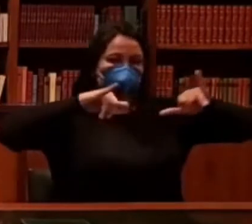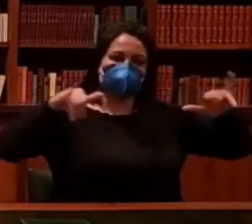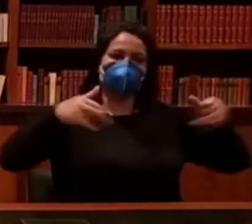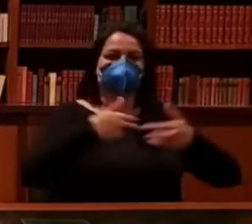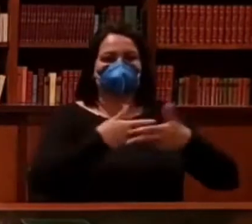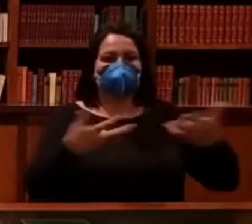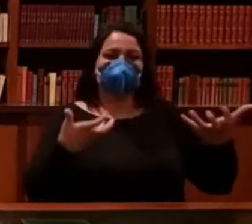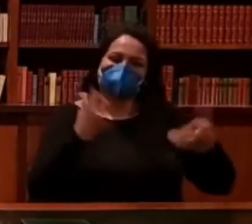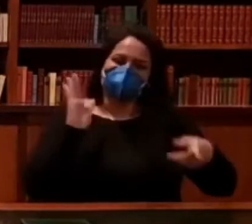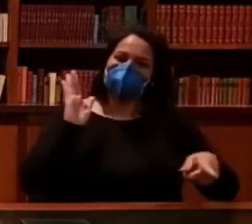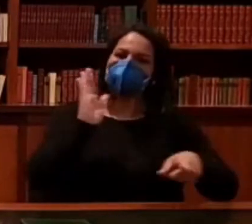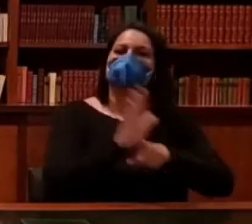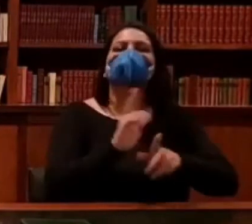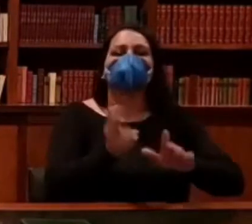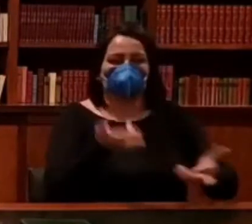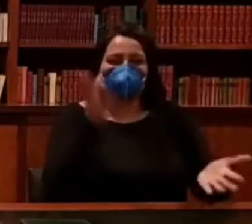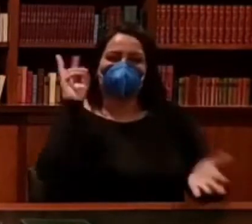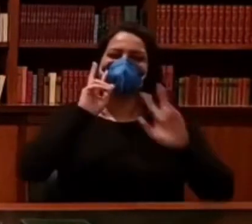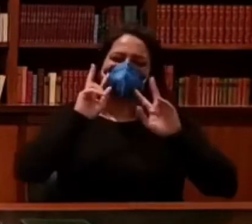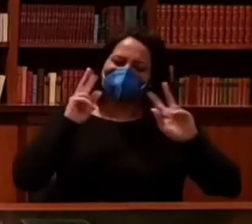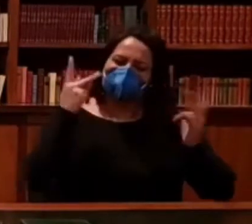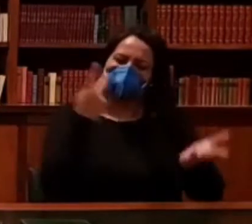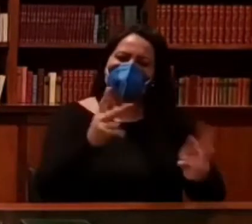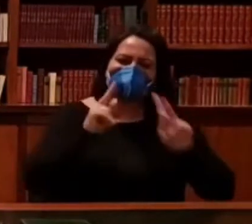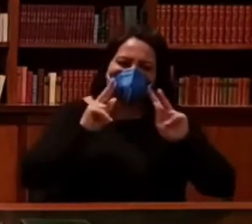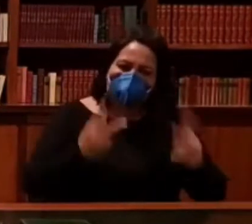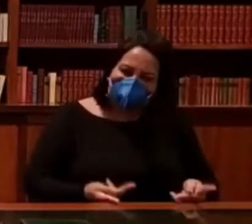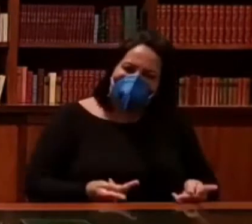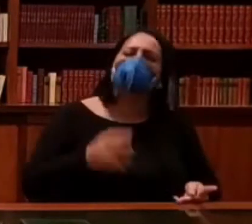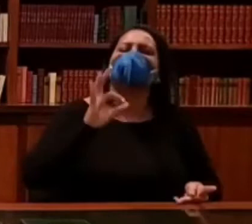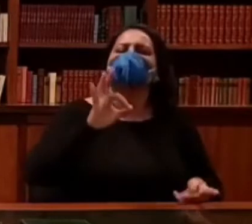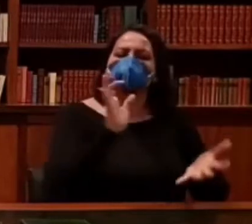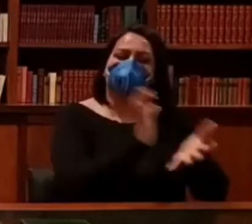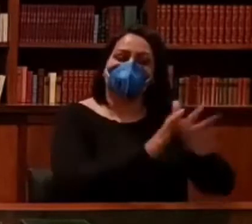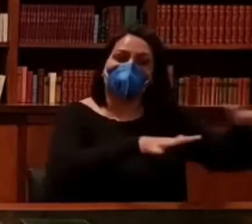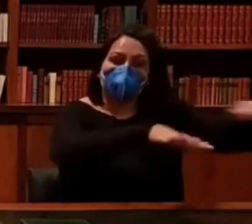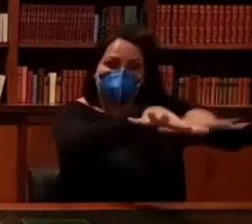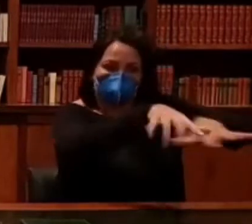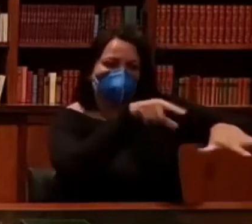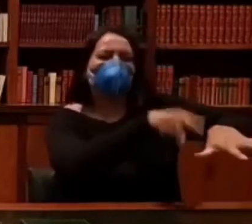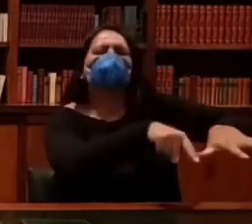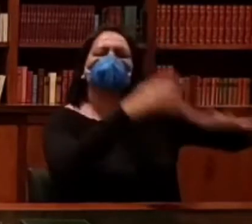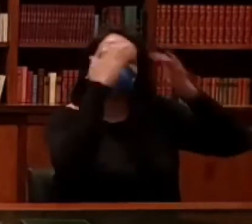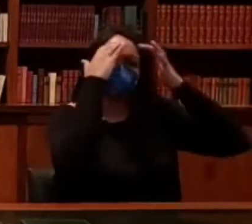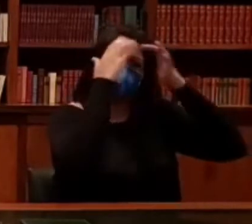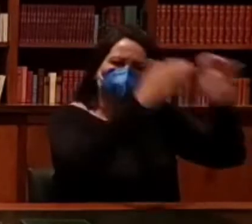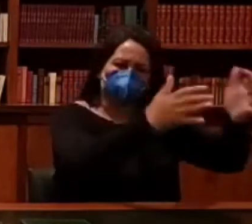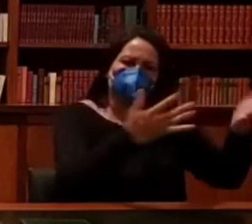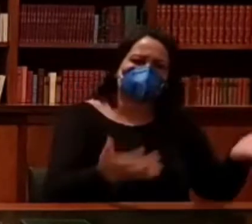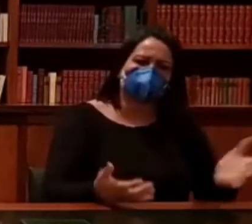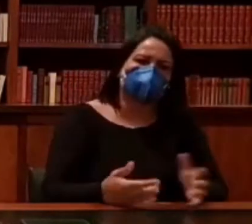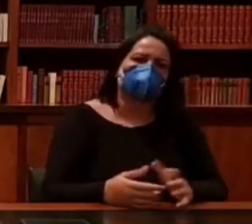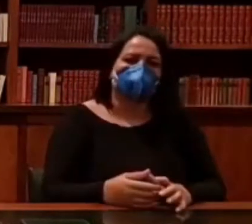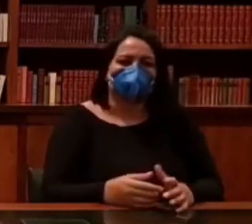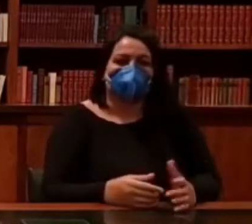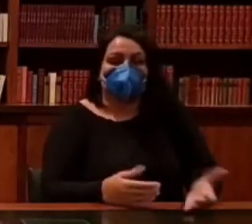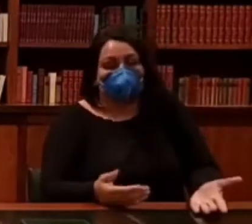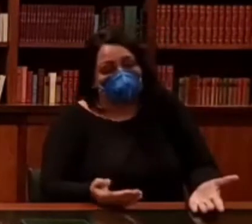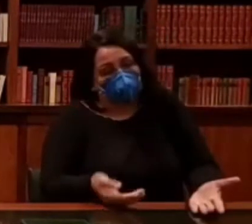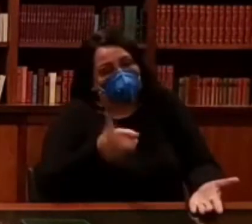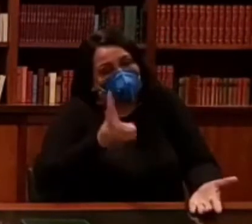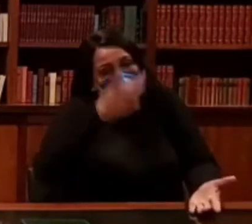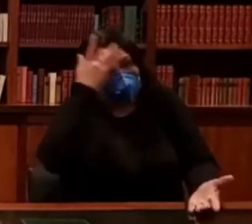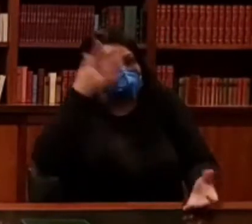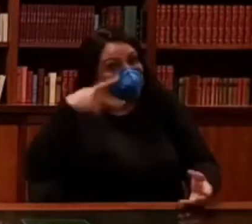colaborar, reconhecemos a legitimidade dos movimentos, o pessoal sabe disso. Cautela e canja de galinha. Costumo dizer que o político que tem medo